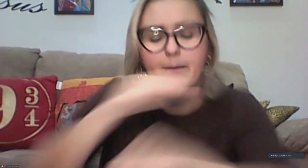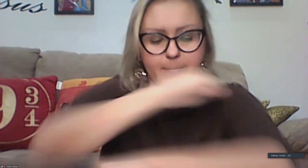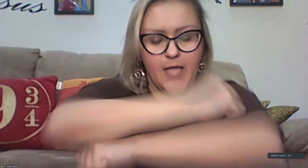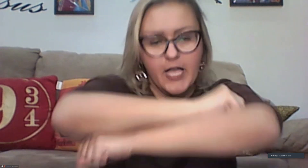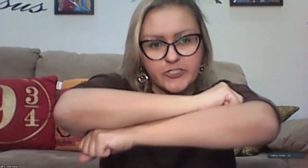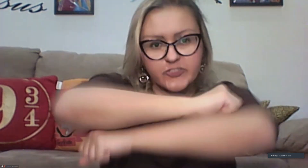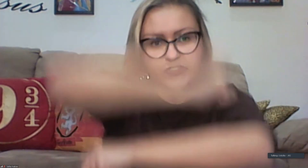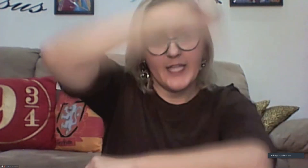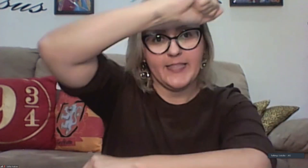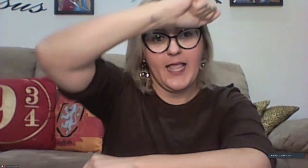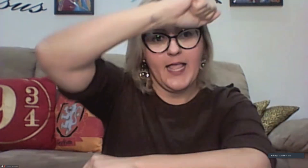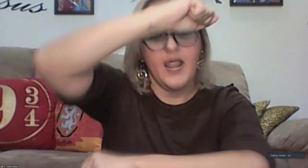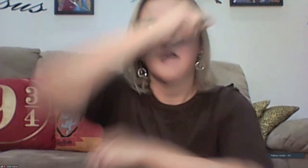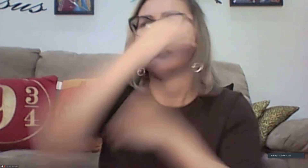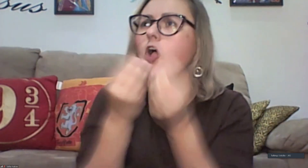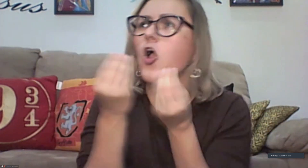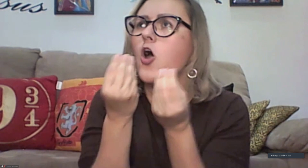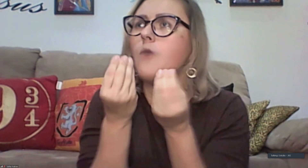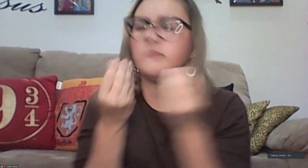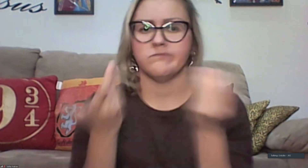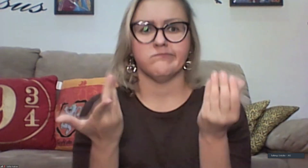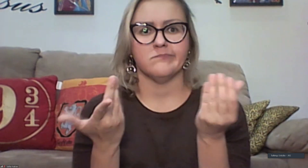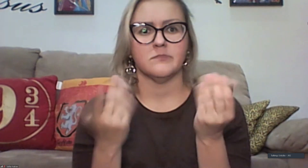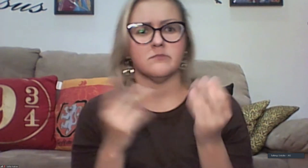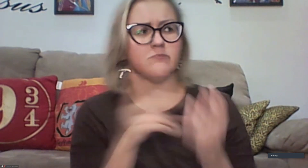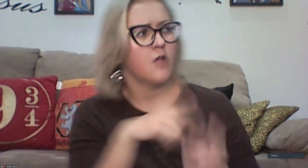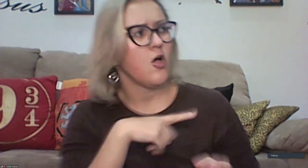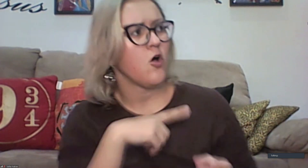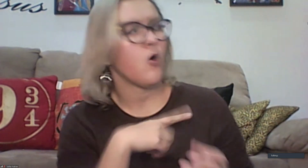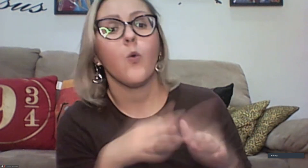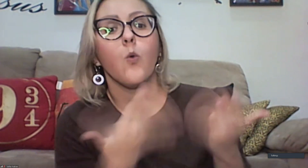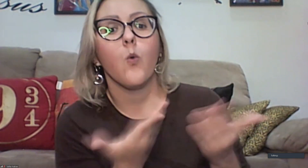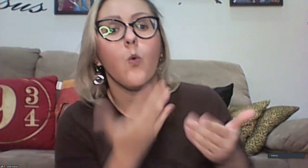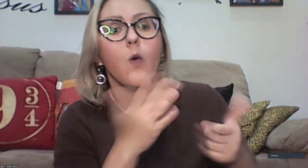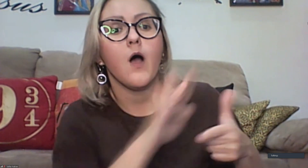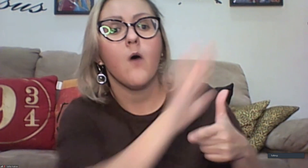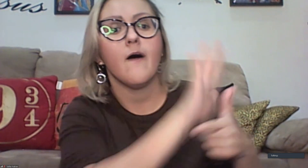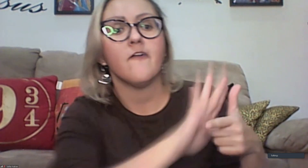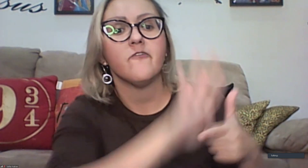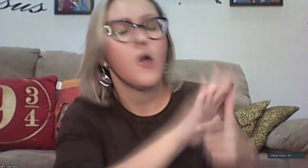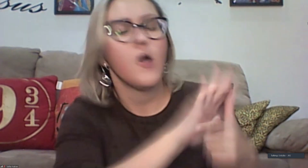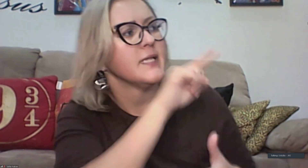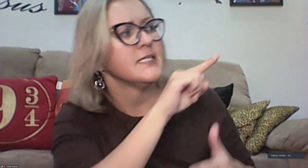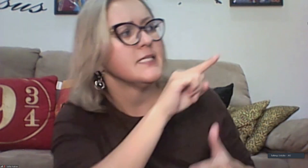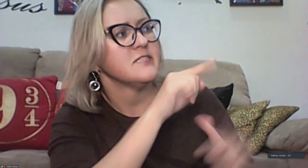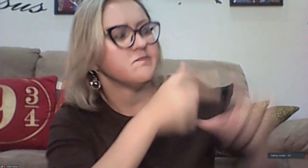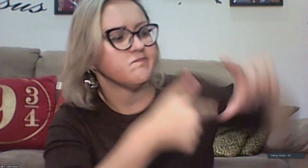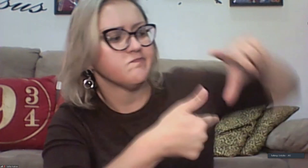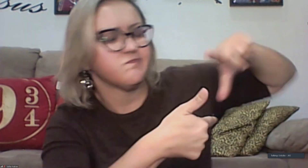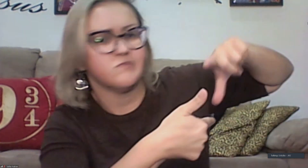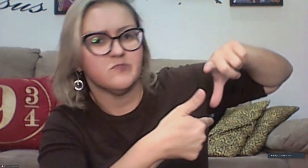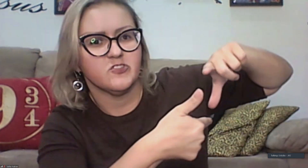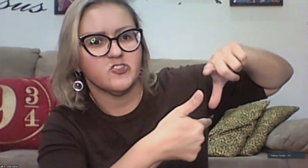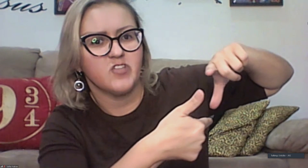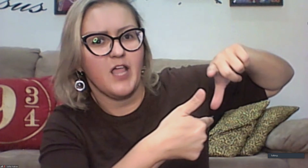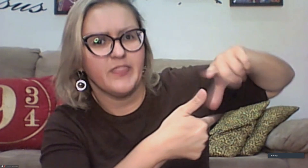é como se abrisse uma janela. Você pode ver as formas ali, conversar com seus alunos. É como se